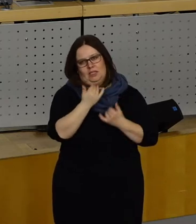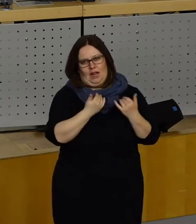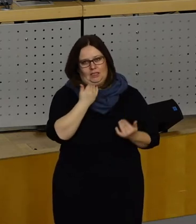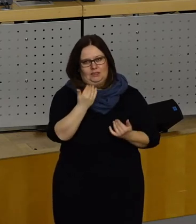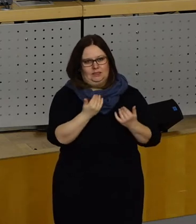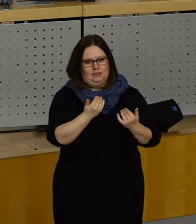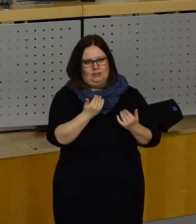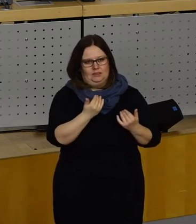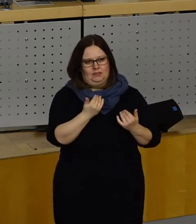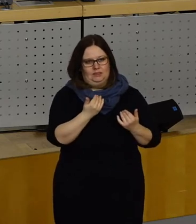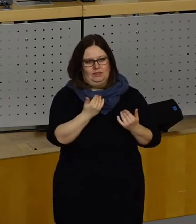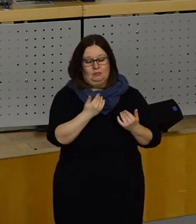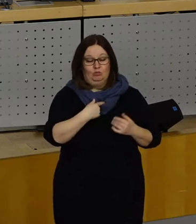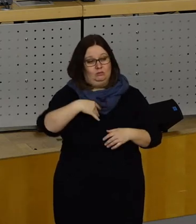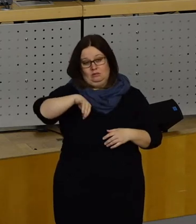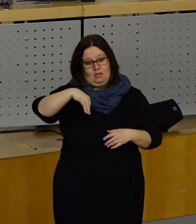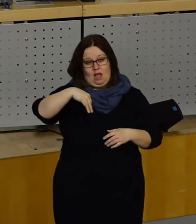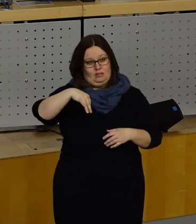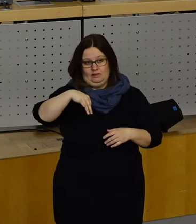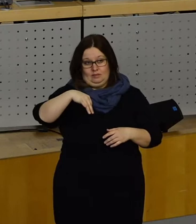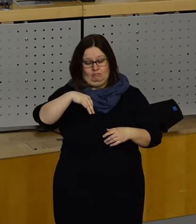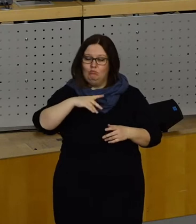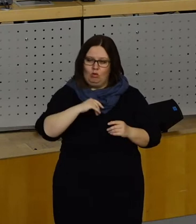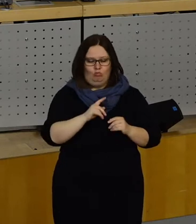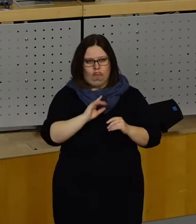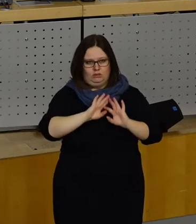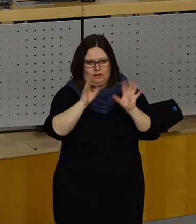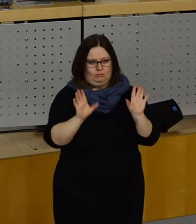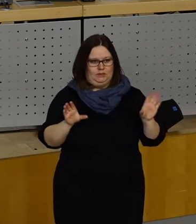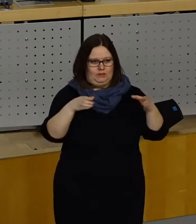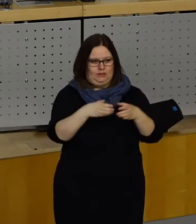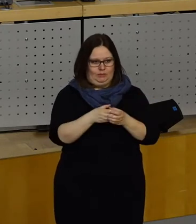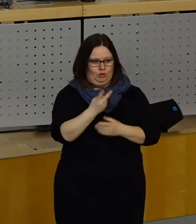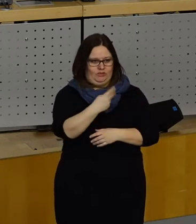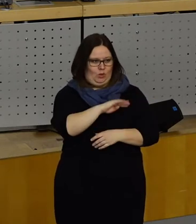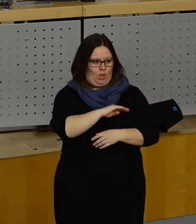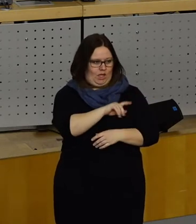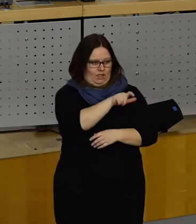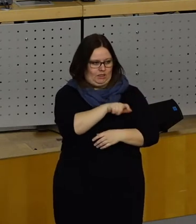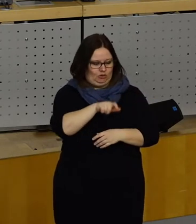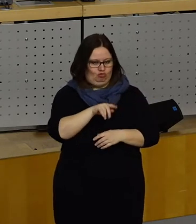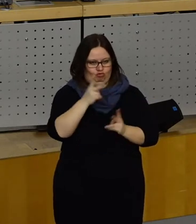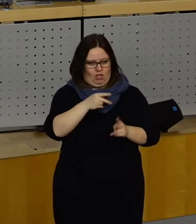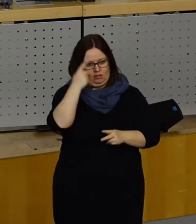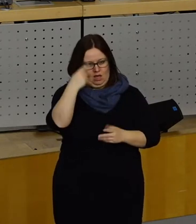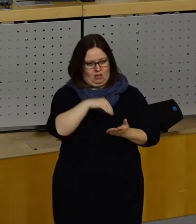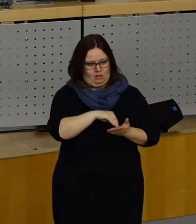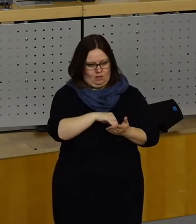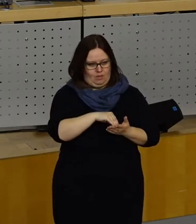wir waren ja aber nicht die einzigen die mit waren sondern es waren zwei weitere mitglieder aus dem stadtrat